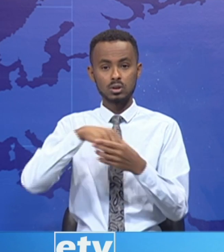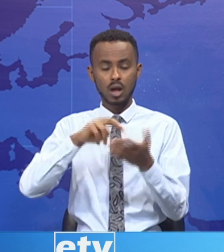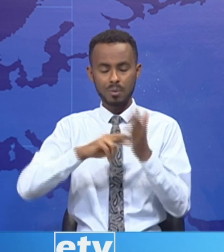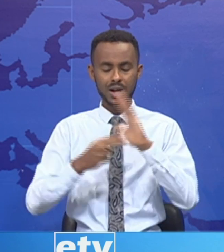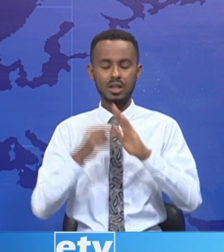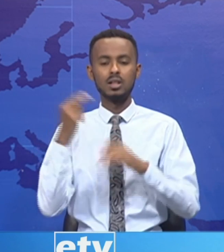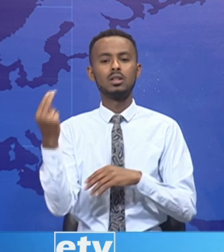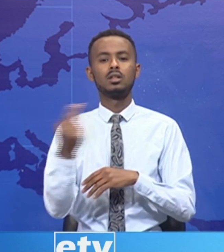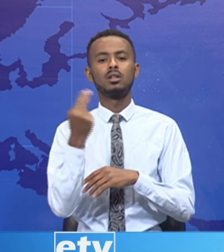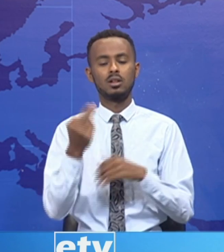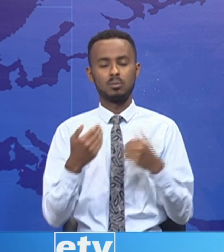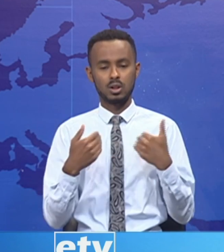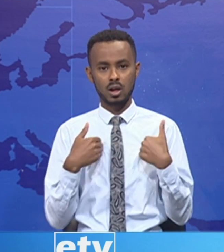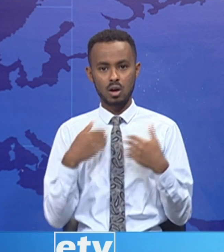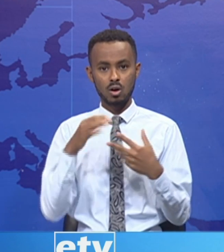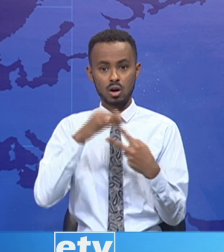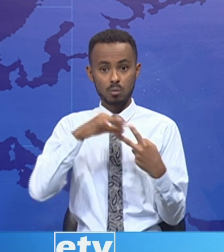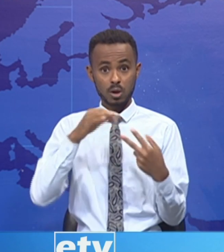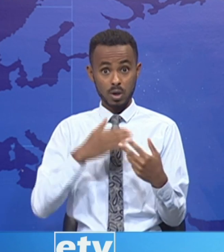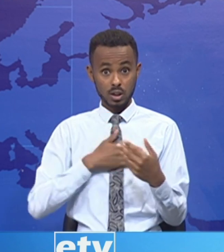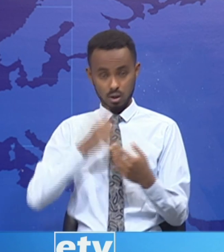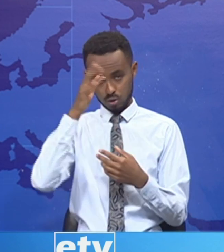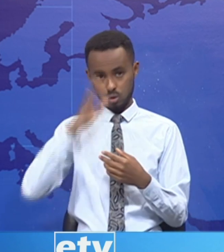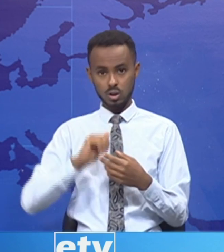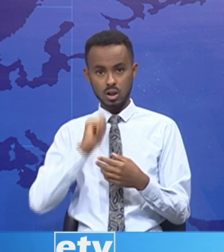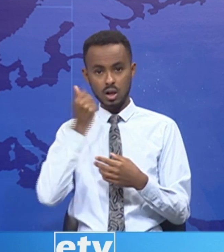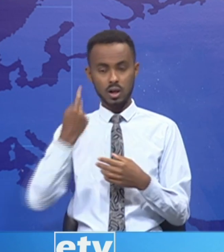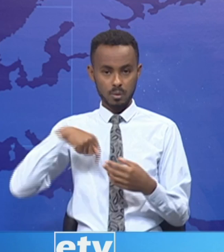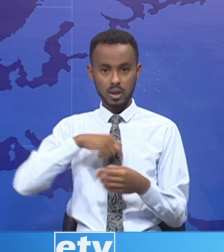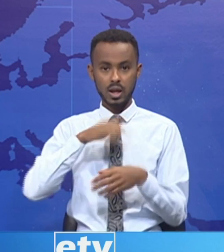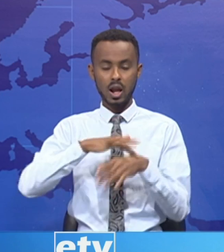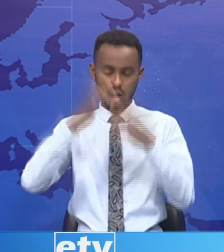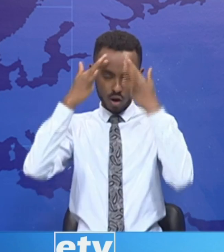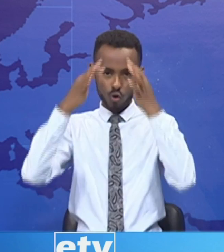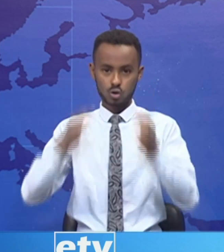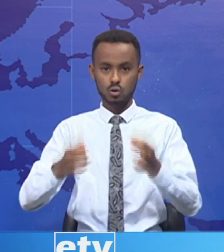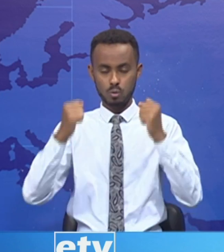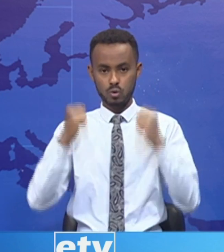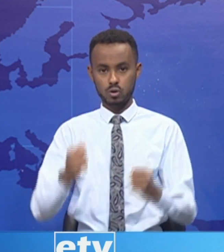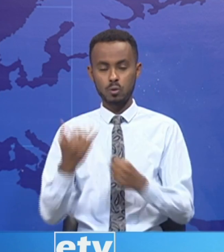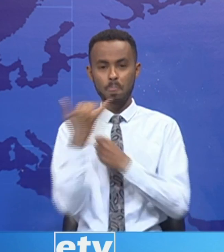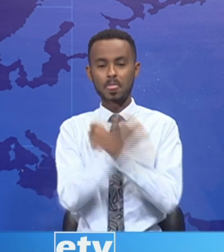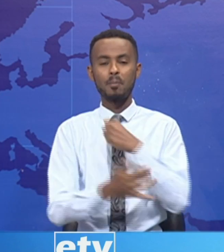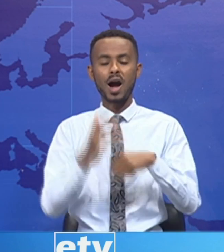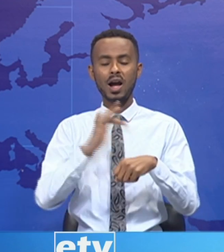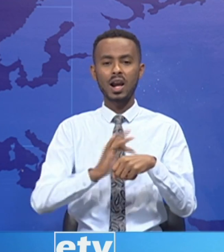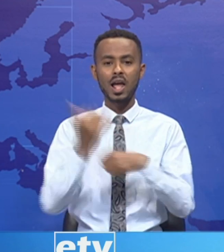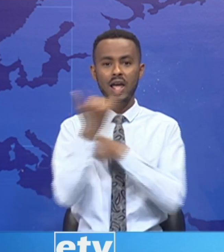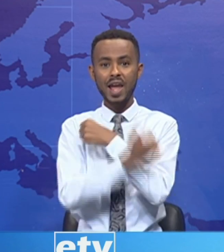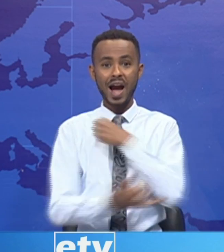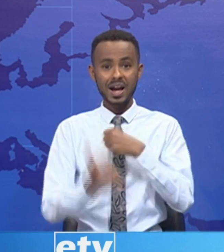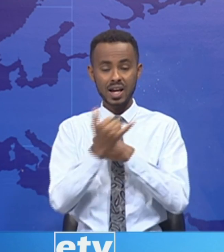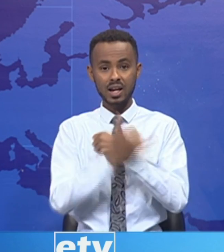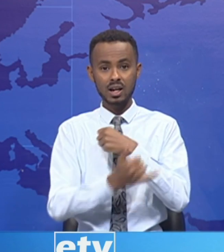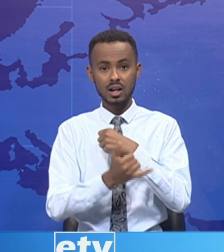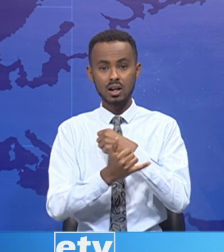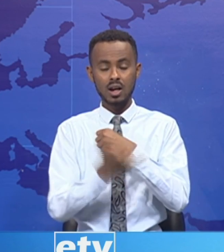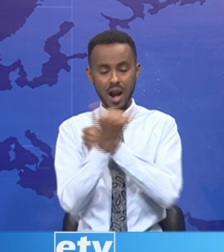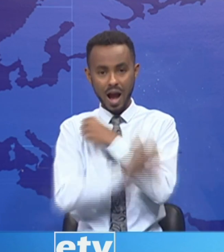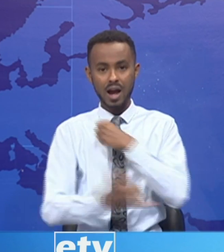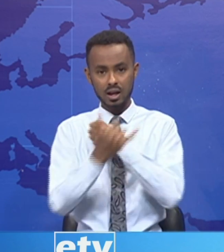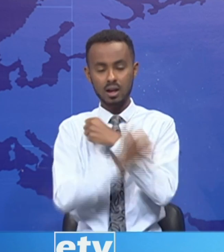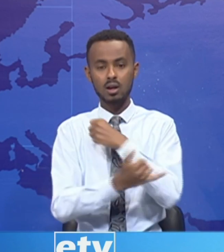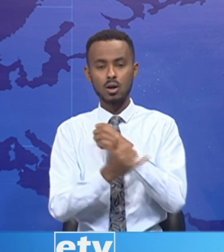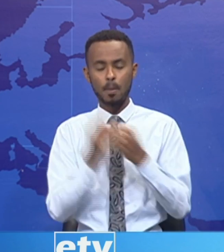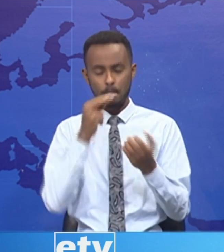እንዳለው ምን መርጣቸው ሰዎች ነገ በእኛ ላይ ሊወስኑም ይችሉ በአገር ላይ ያገርን